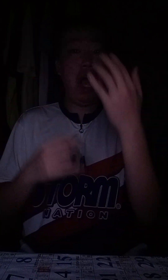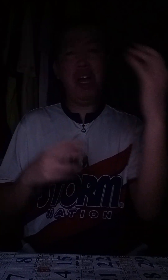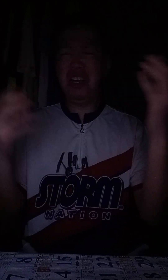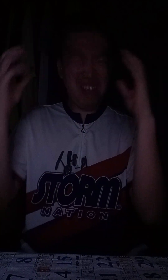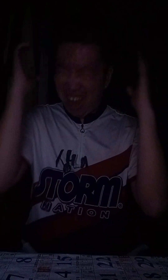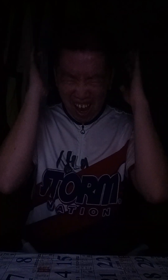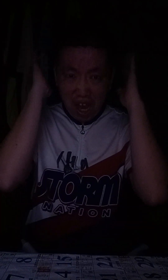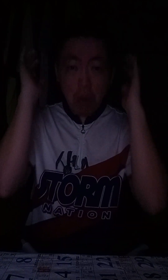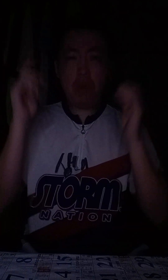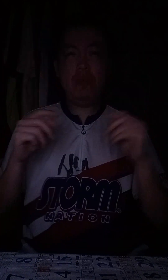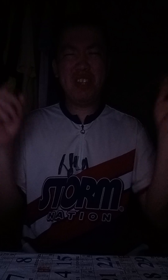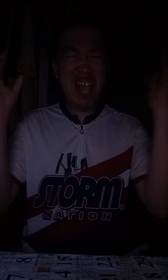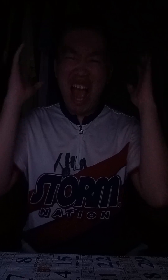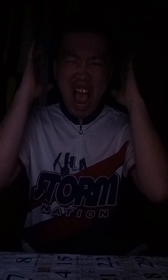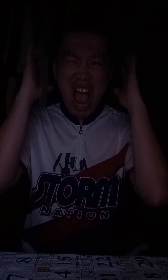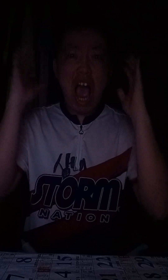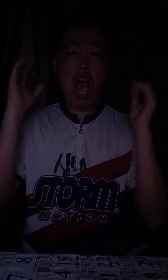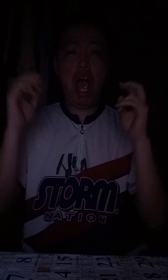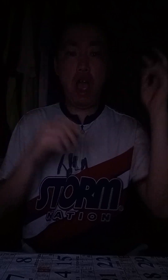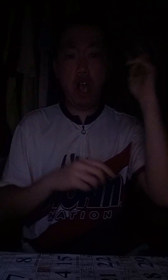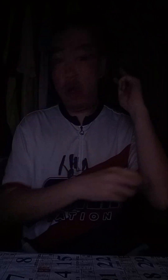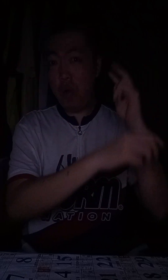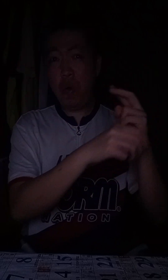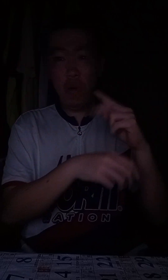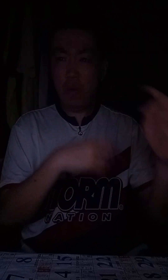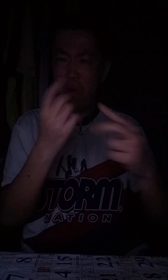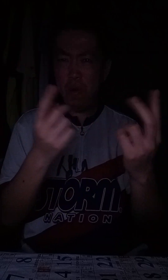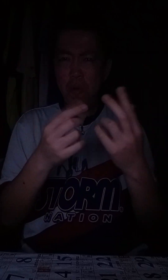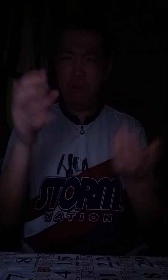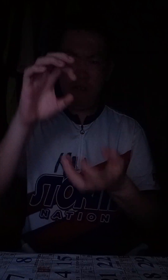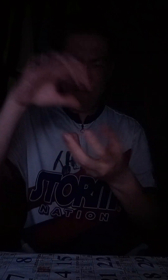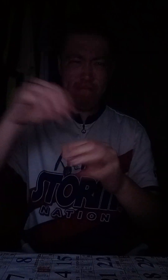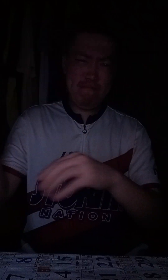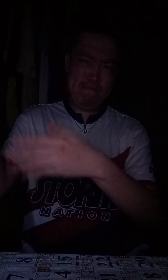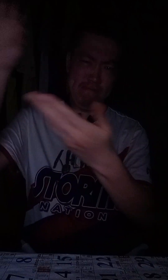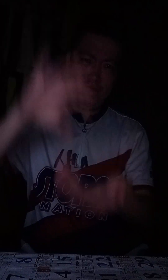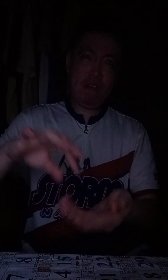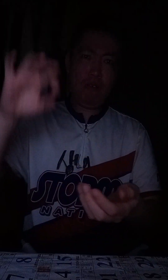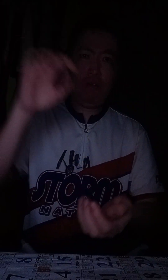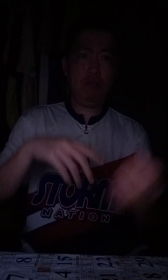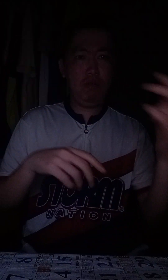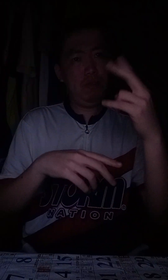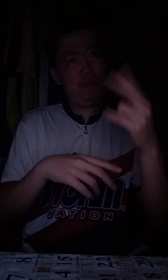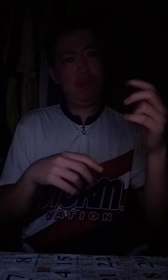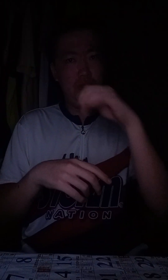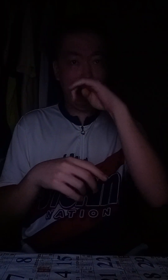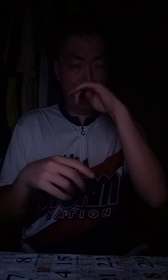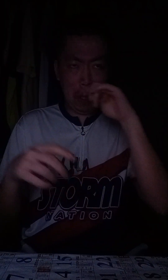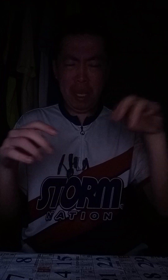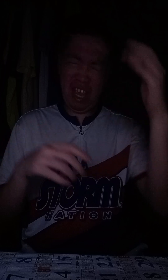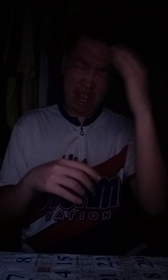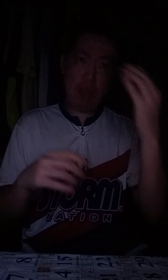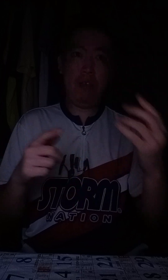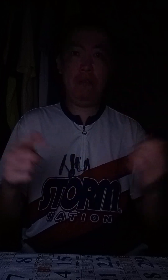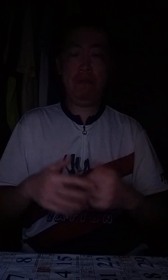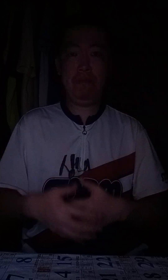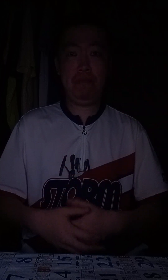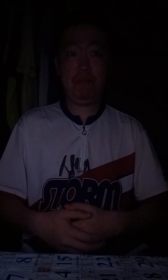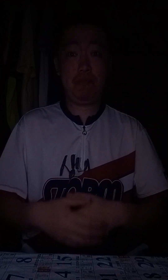비명을 지릅니다. 버스는 도로 가드레일을 부수며 넘어졌고 승객 20여 명이 다쳤습니다. 덤프트럭이